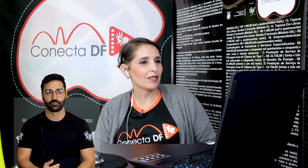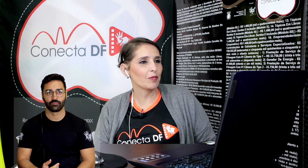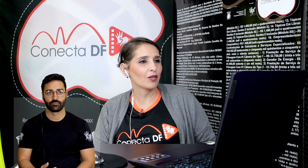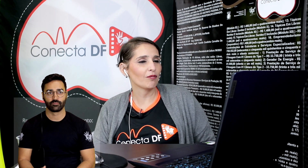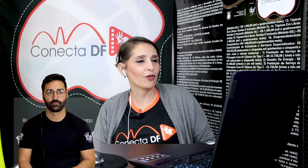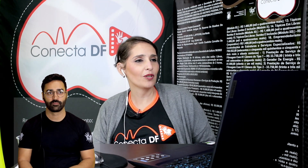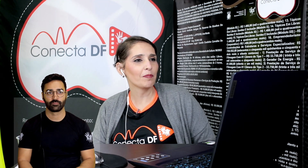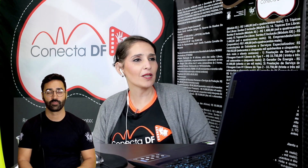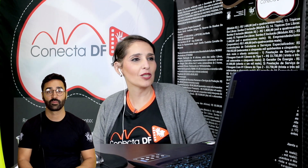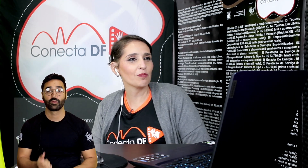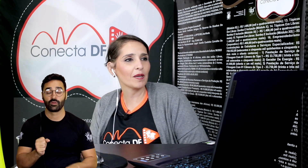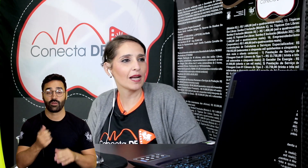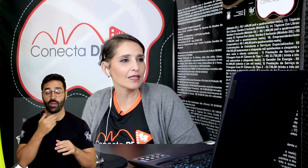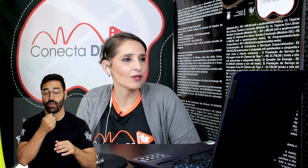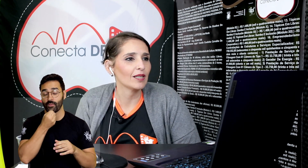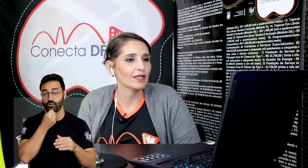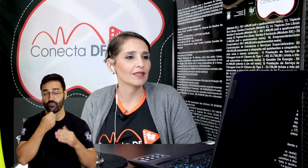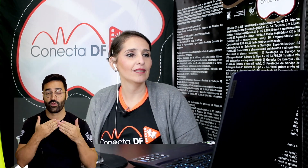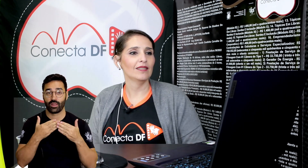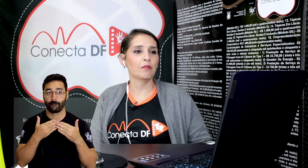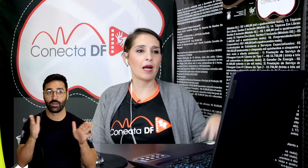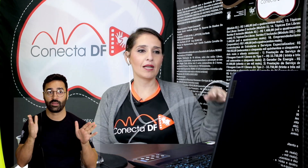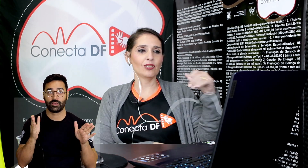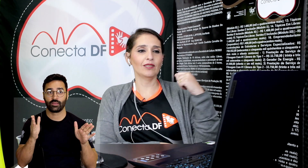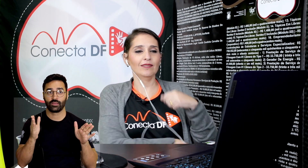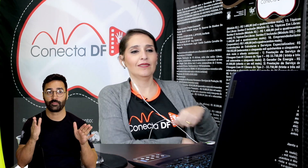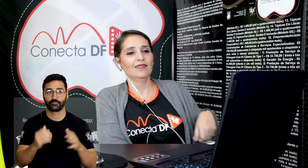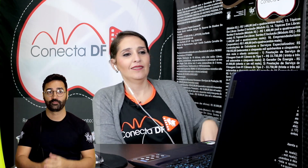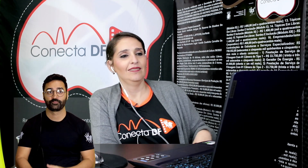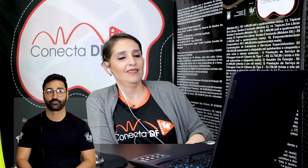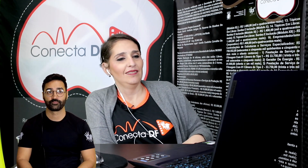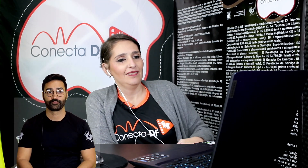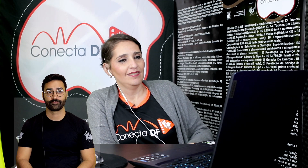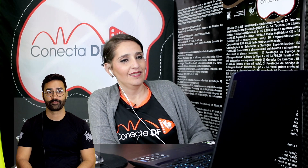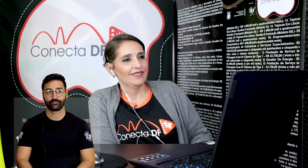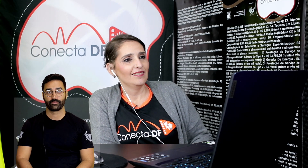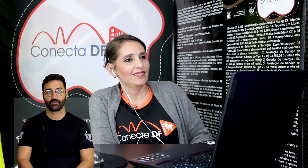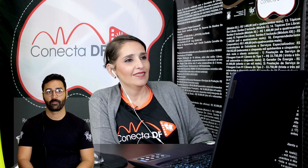Abre seu microfone para a gente pegar a sua imagem.